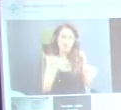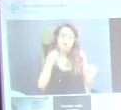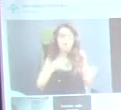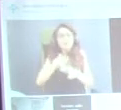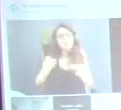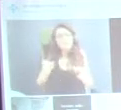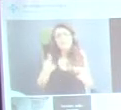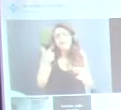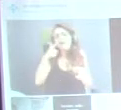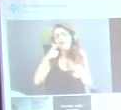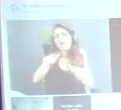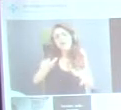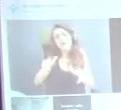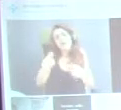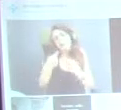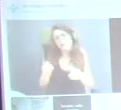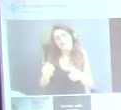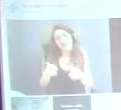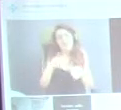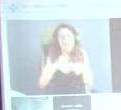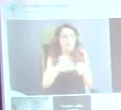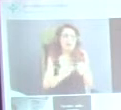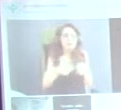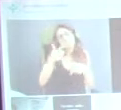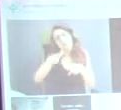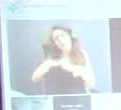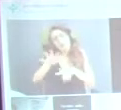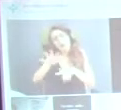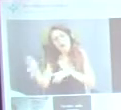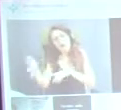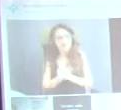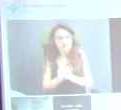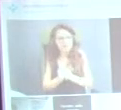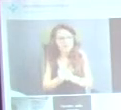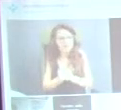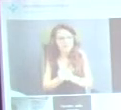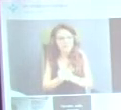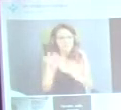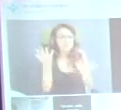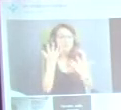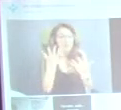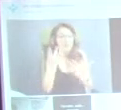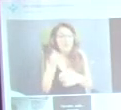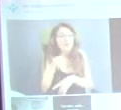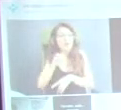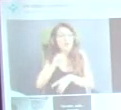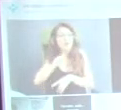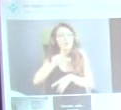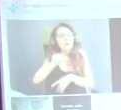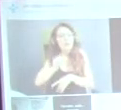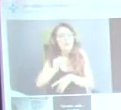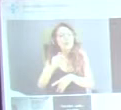una lingua diversa dalla nostra. Ora Giulia parlava in inglese, per me era molto meno